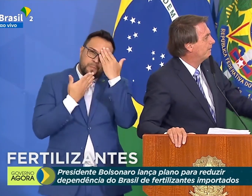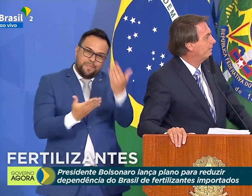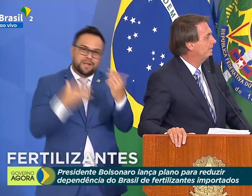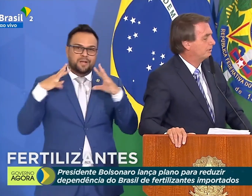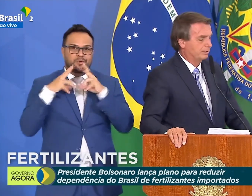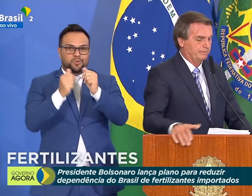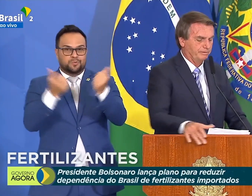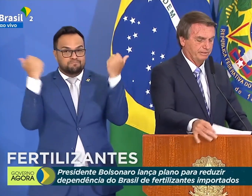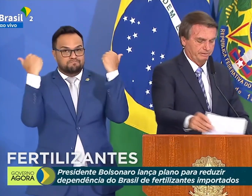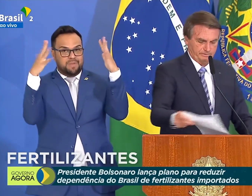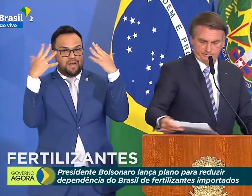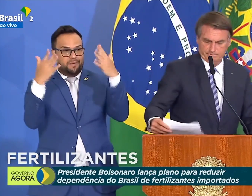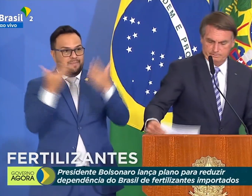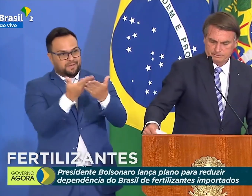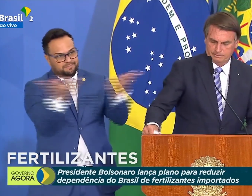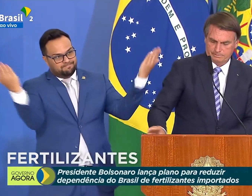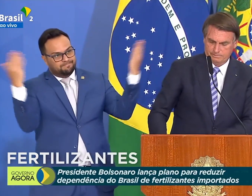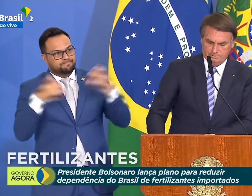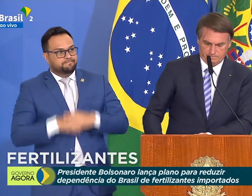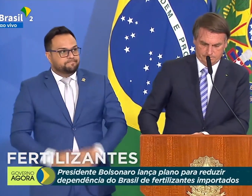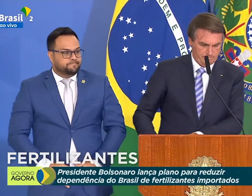todos e parabéns a todos envolvidos.